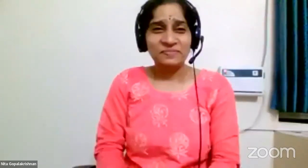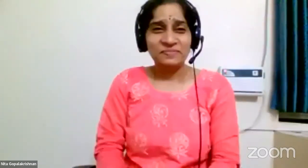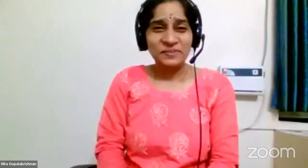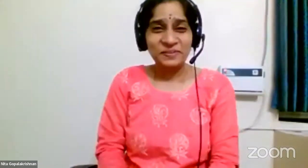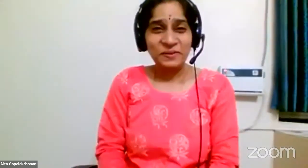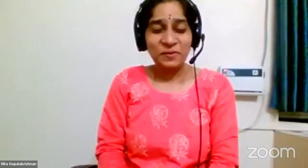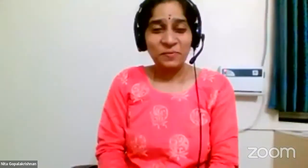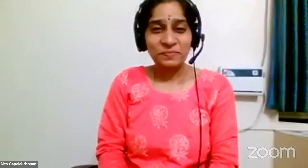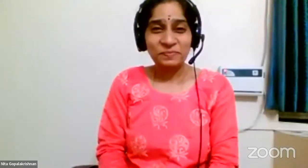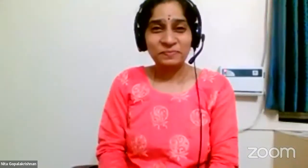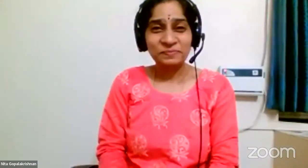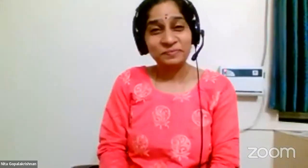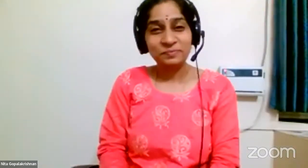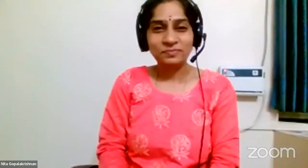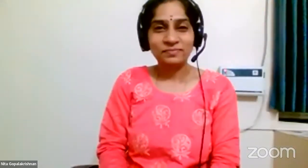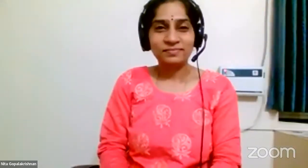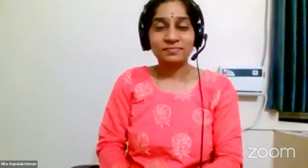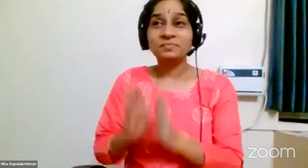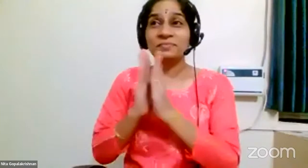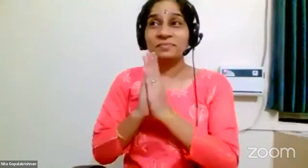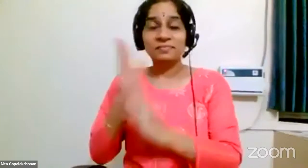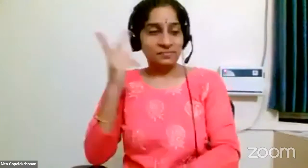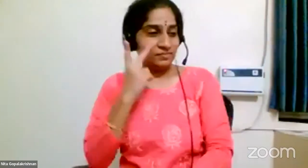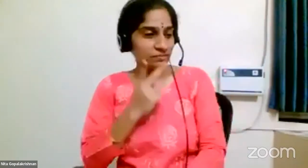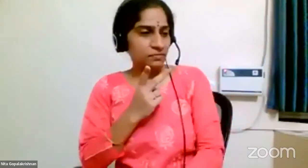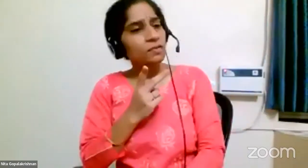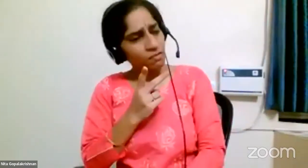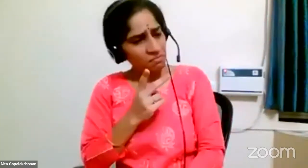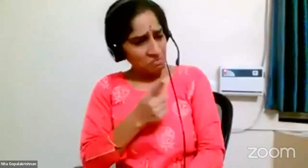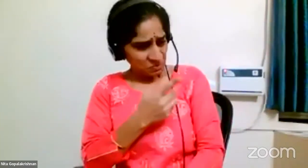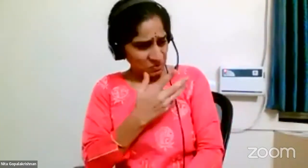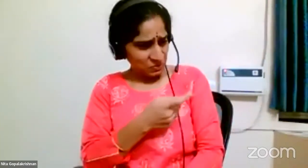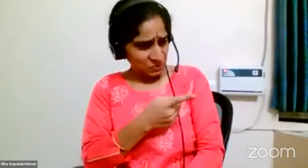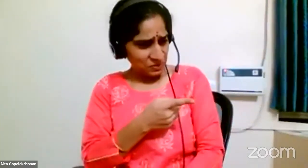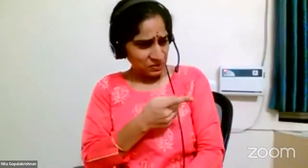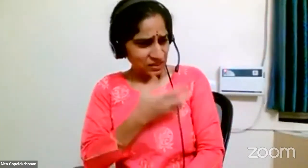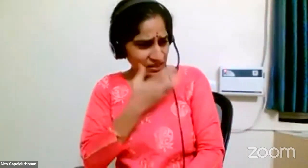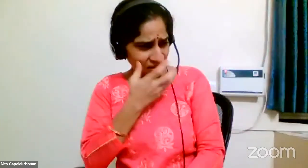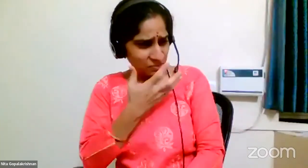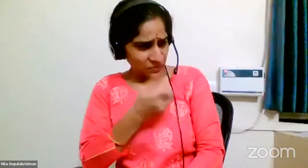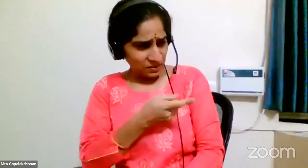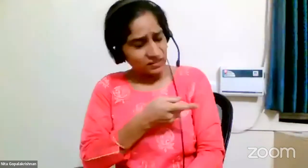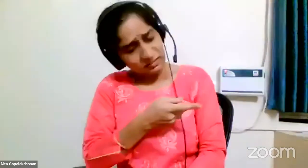तो भगवान आईफोन 13 दे तो देंगे लेकिन थोड़ा समय लगेगा।